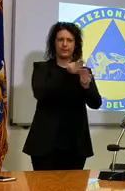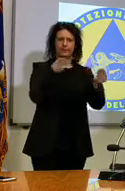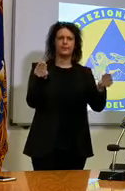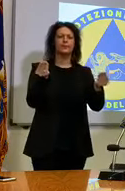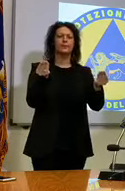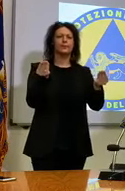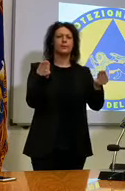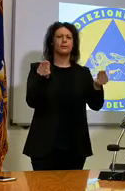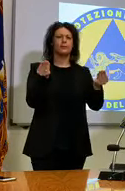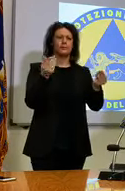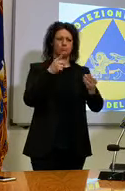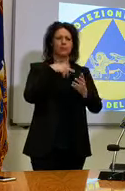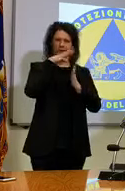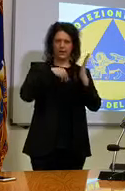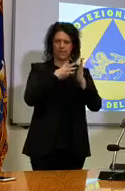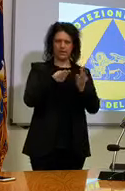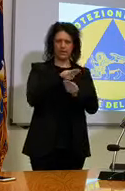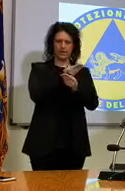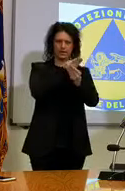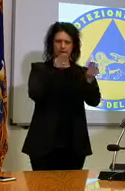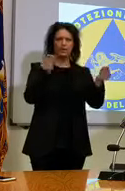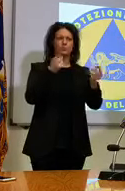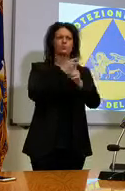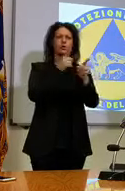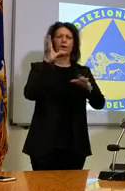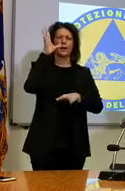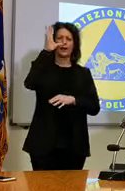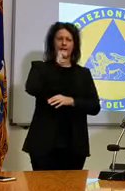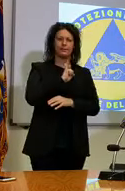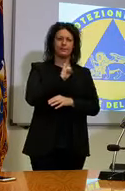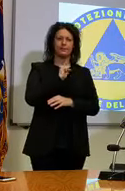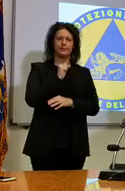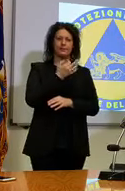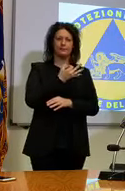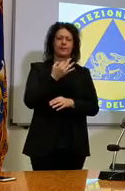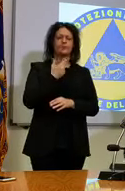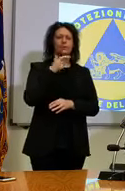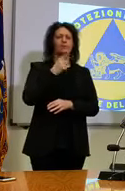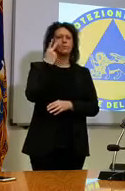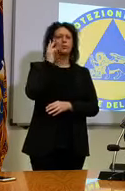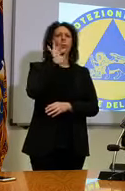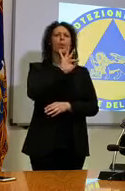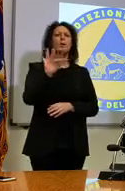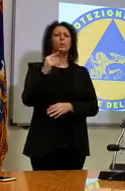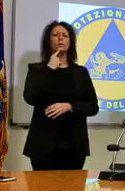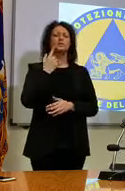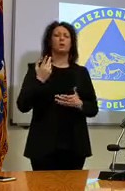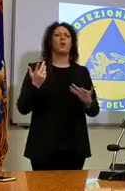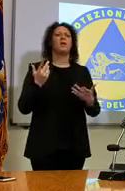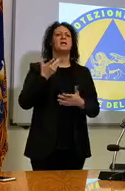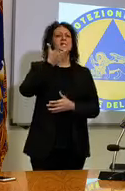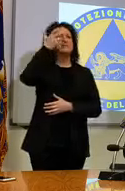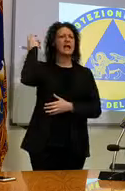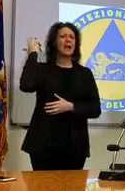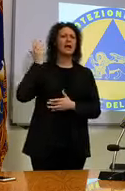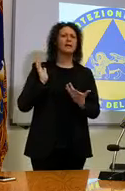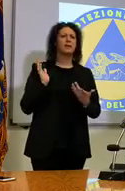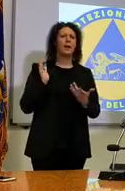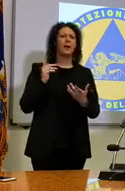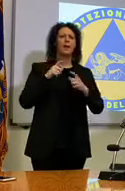gliela consegna la tabella, no? Quindi ci sarà modo anche di capire, perché guardate, siccome vedo qualcuno dice, ma Zaia, ma le mascherine allora